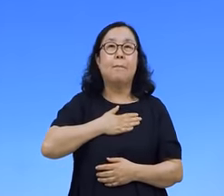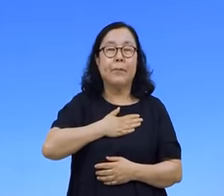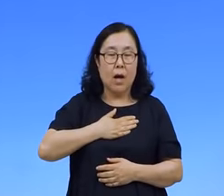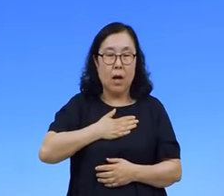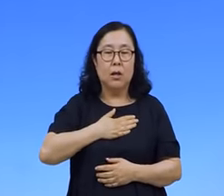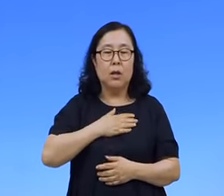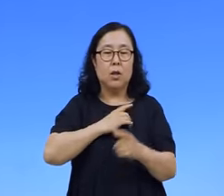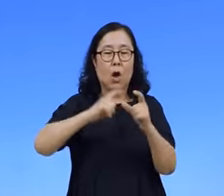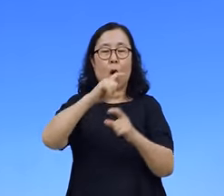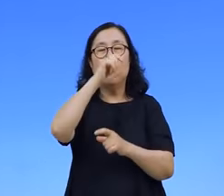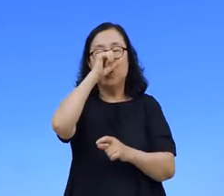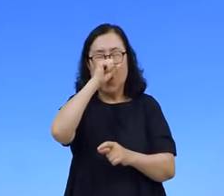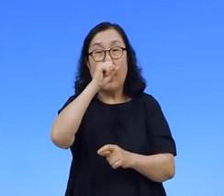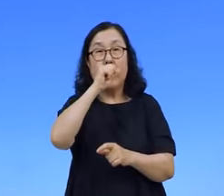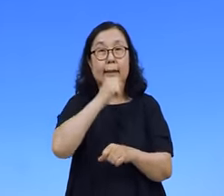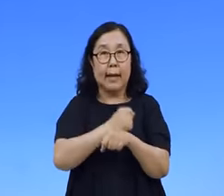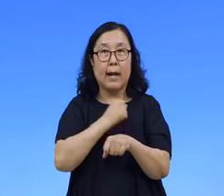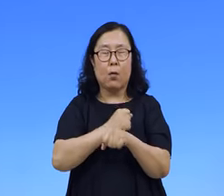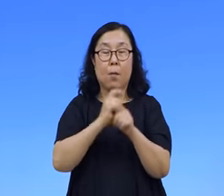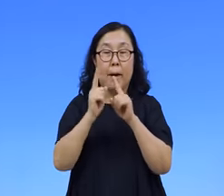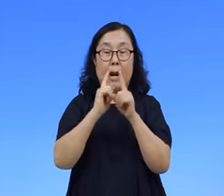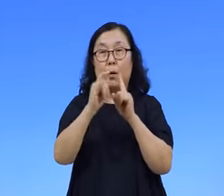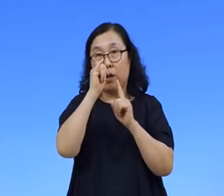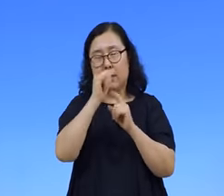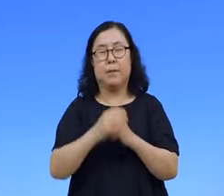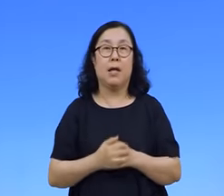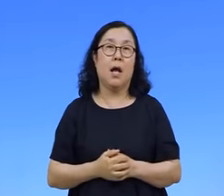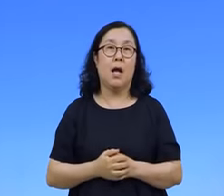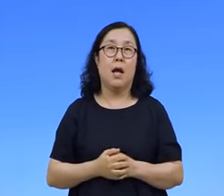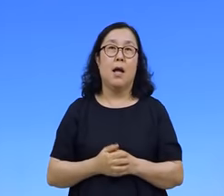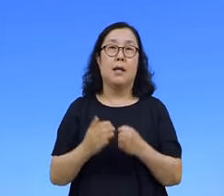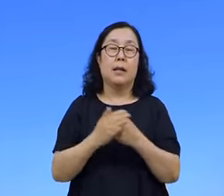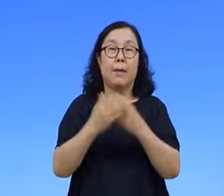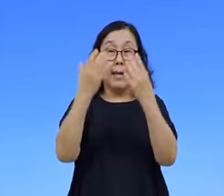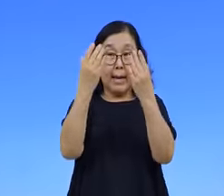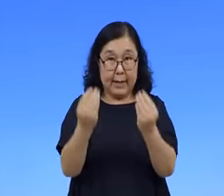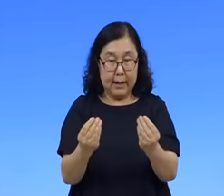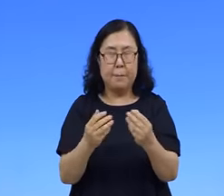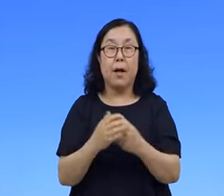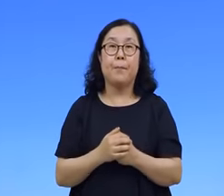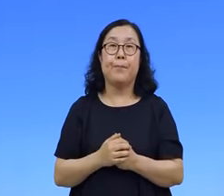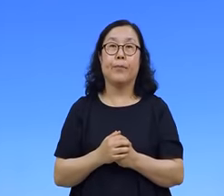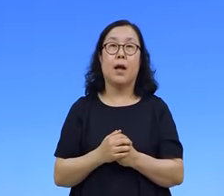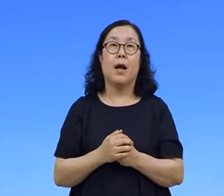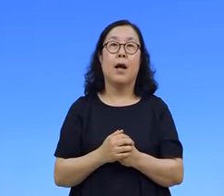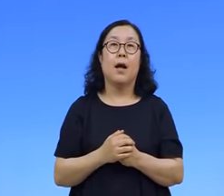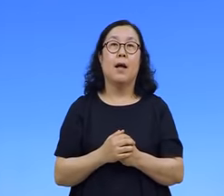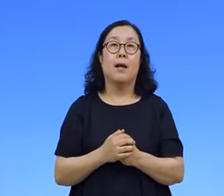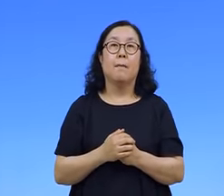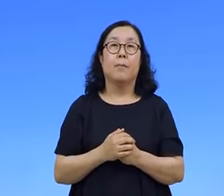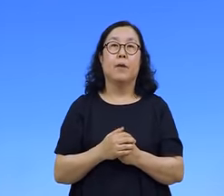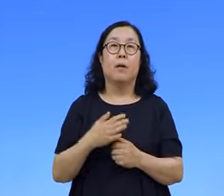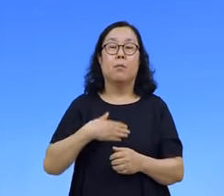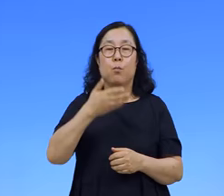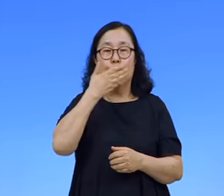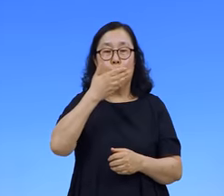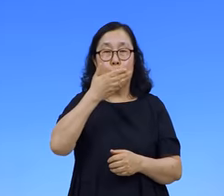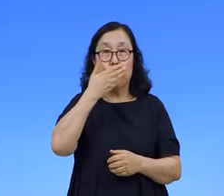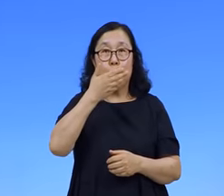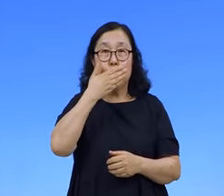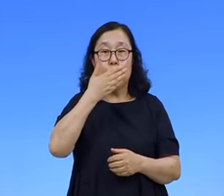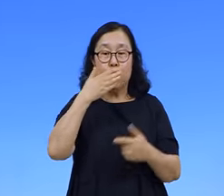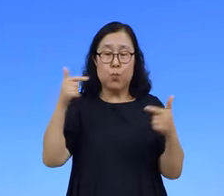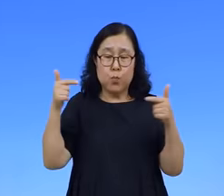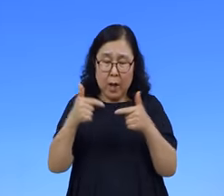선호한다. 그 두 책이 똑같은 주장을 하는 거 아닙니까? 그러면서 이제 그 예를 드는 게 뭐냐 하면은 뭐 다이어트 해보신